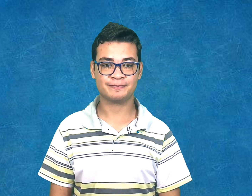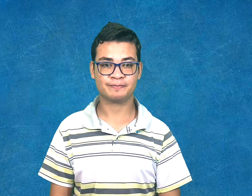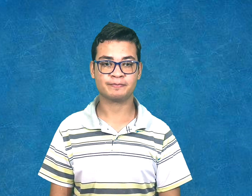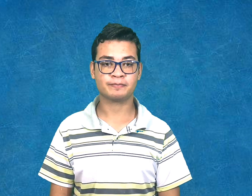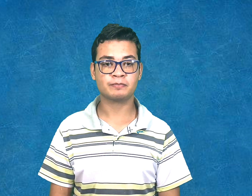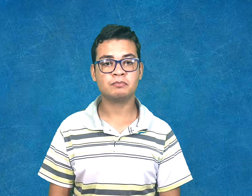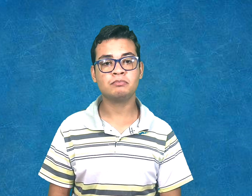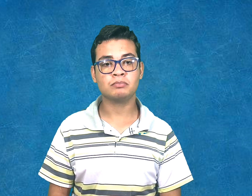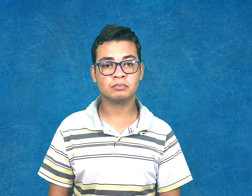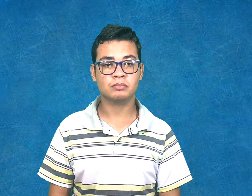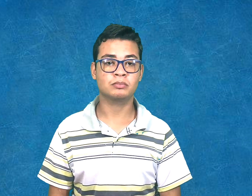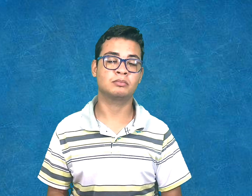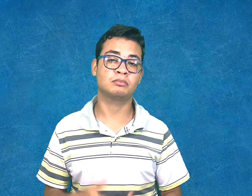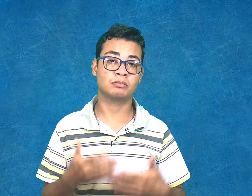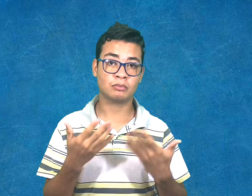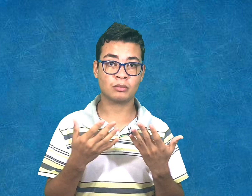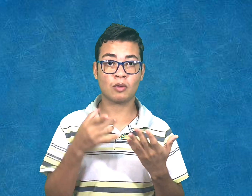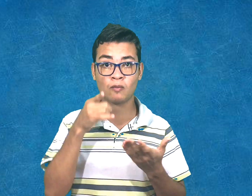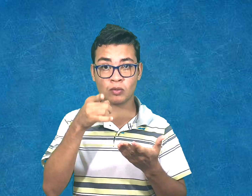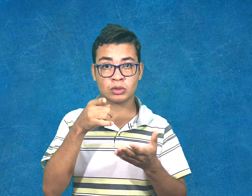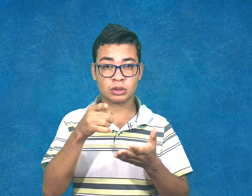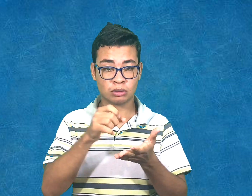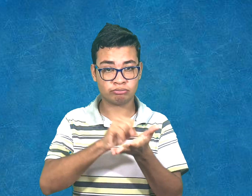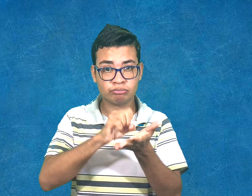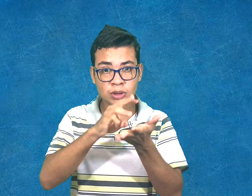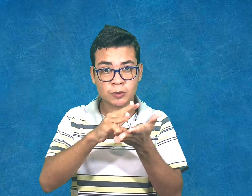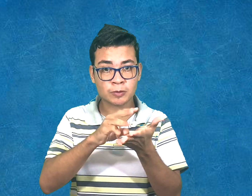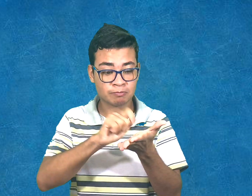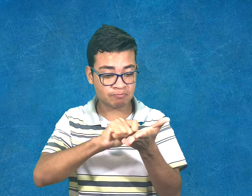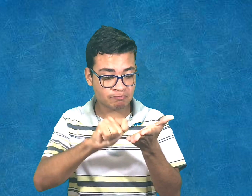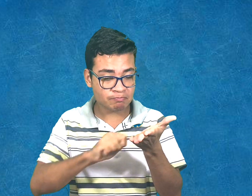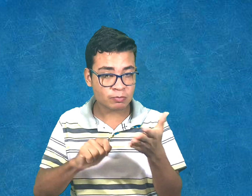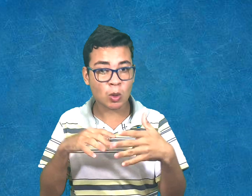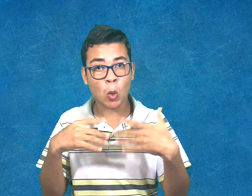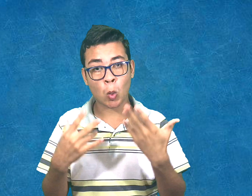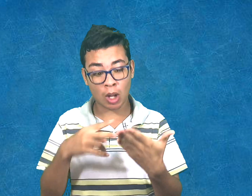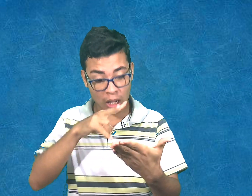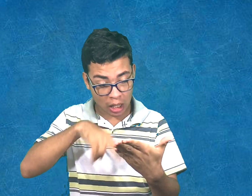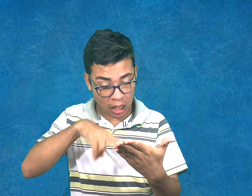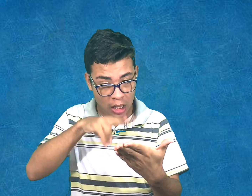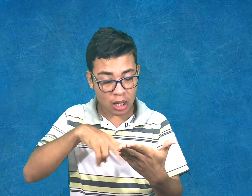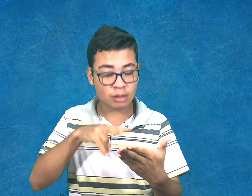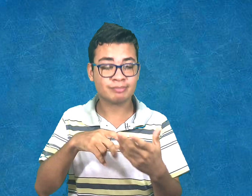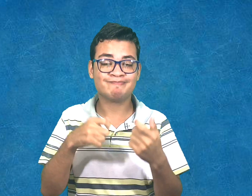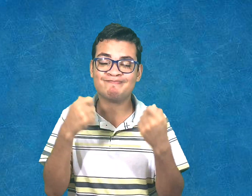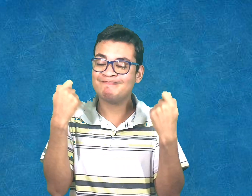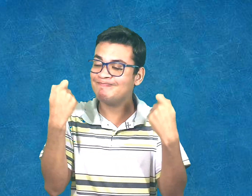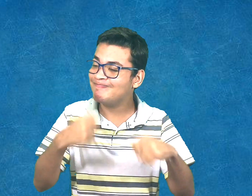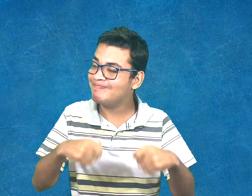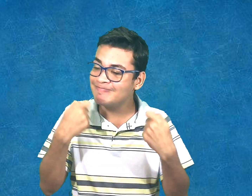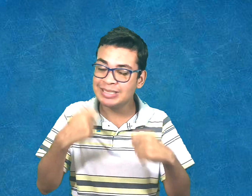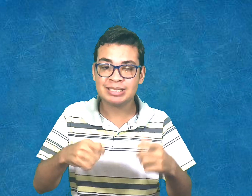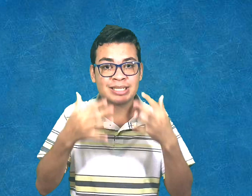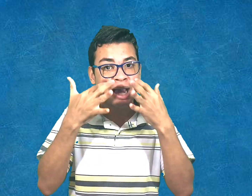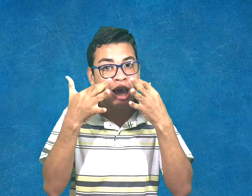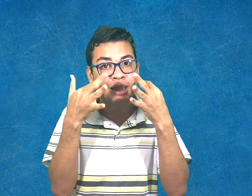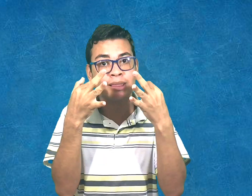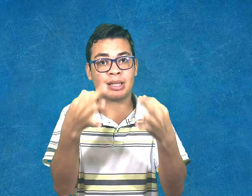Então, você, quando estiver escrevendo Sign Writing ou lendo, precisa prestar muita atenção na